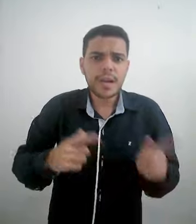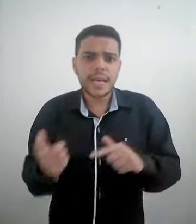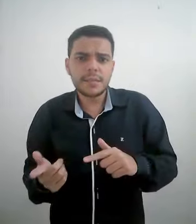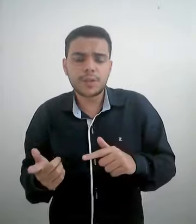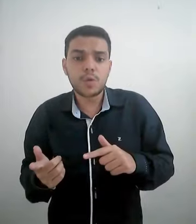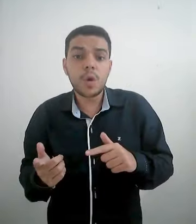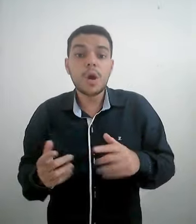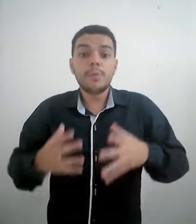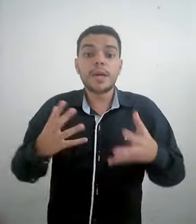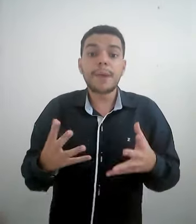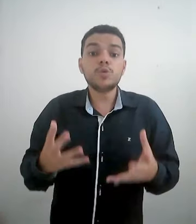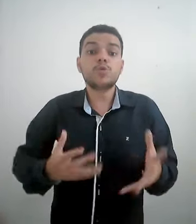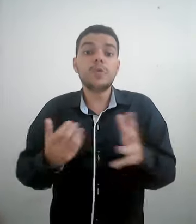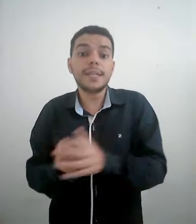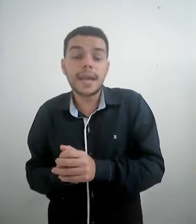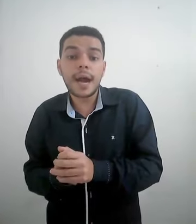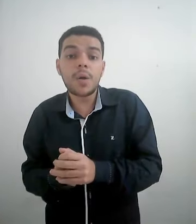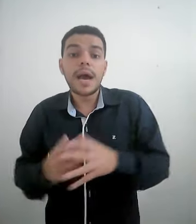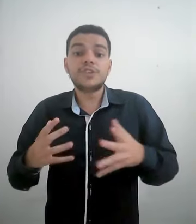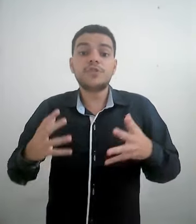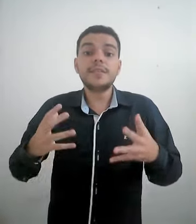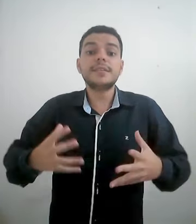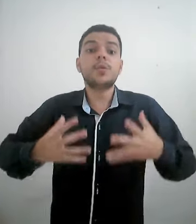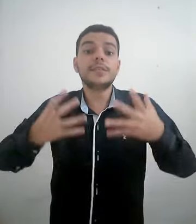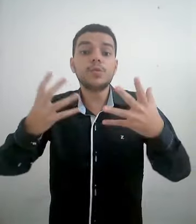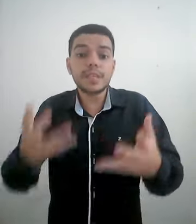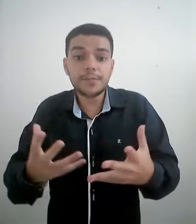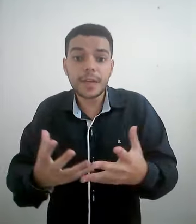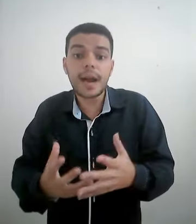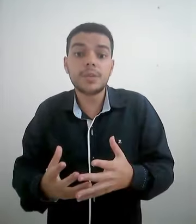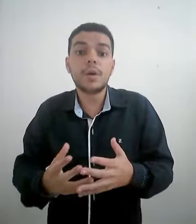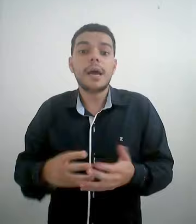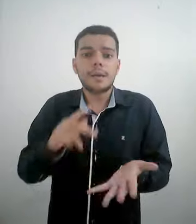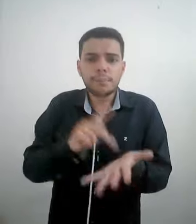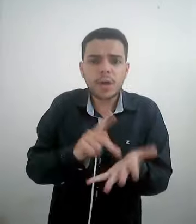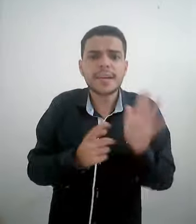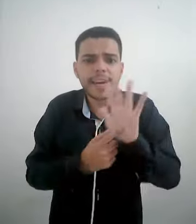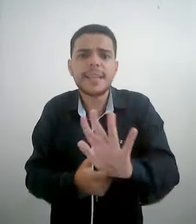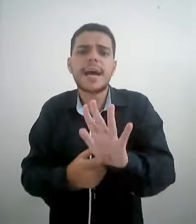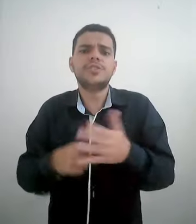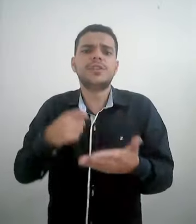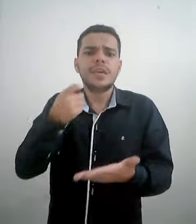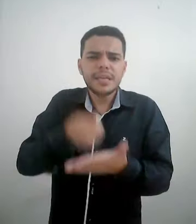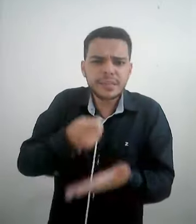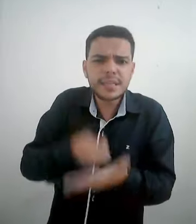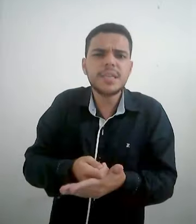Ele se machucou? Porque para o surdo é literal. A gente precisa mostrar o significado. Mostre a verdade.